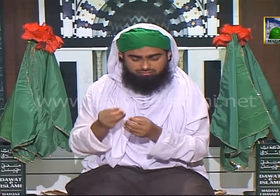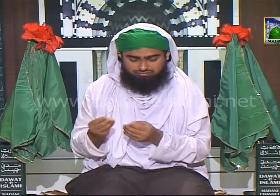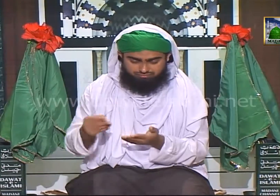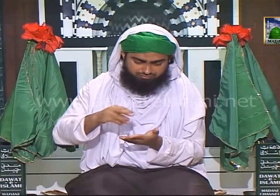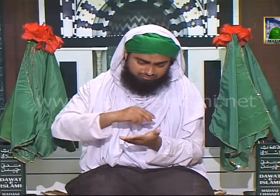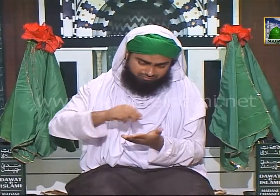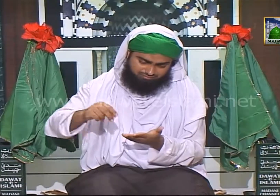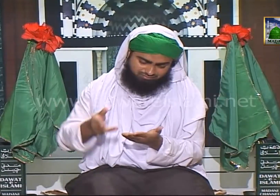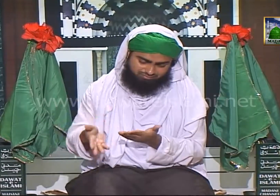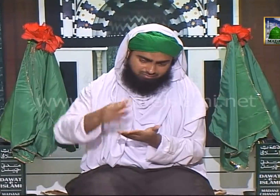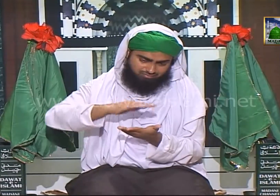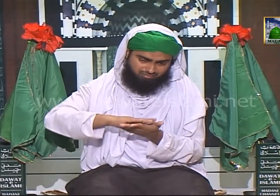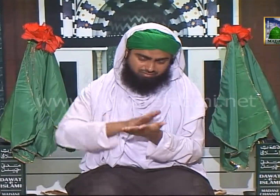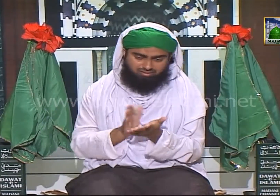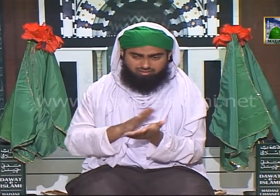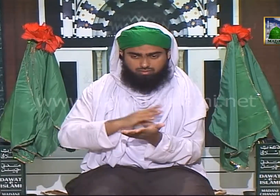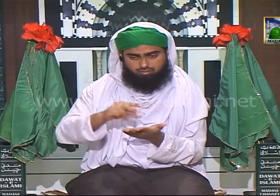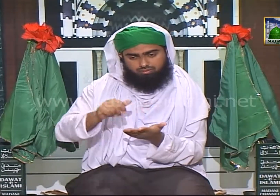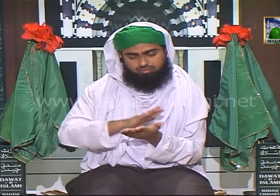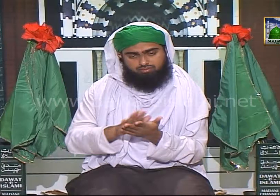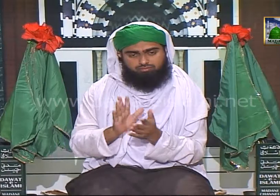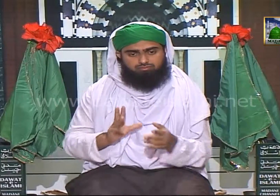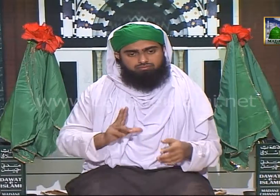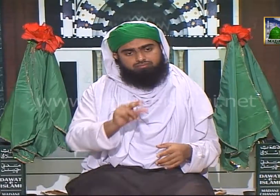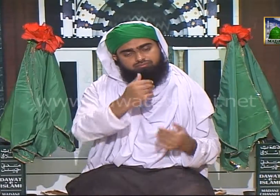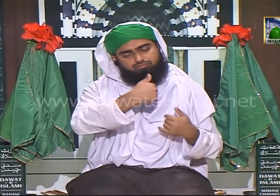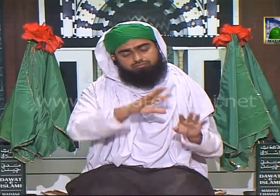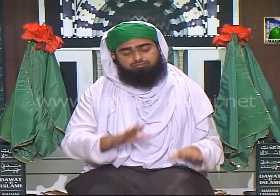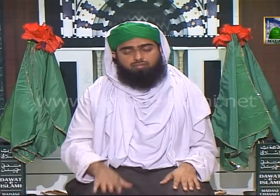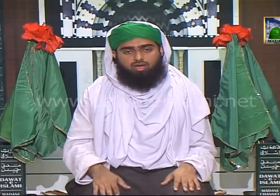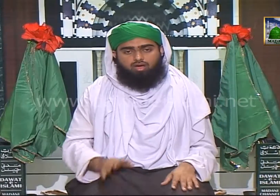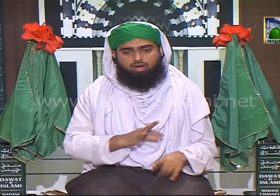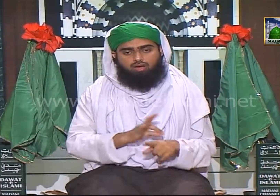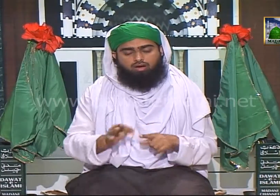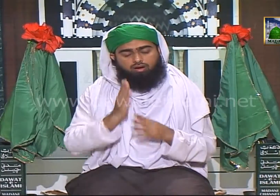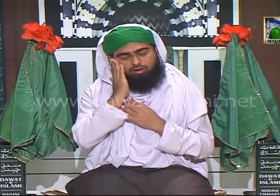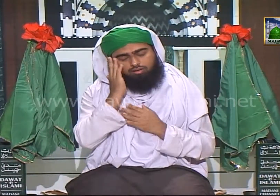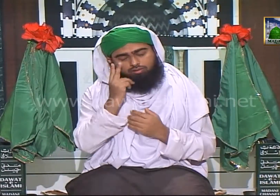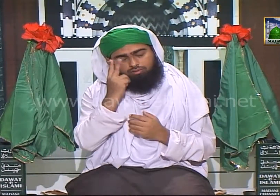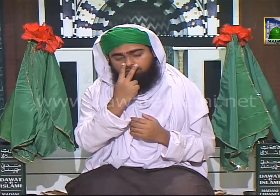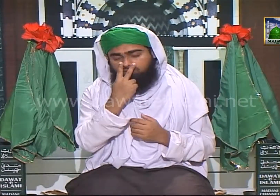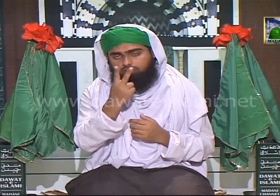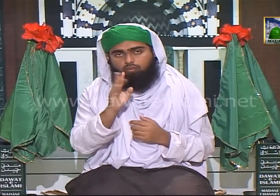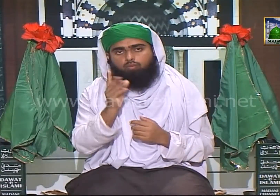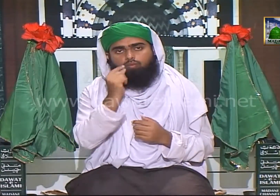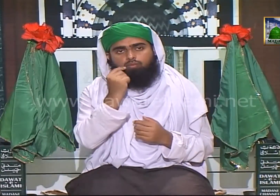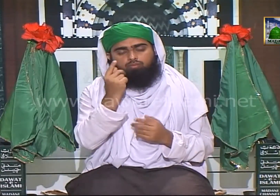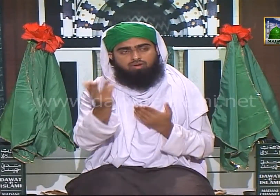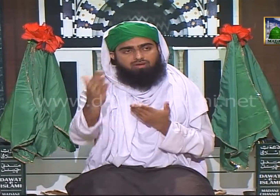ہے, کھرچ لی مٹی ڈال دی. پھر جب رات کو سوئے تو خواب دیکھا کہ کوئی کہہ رہا ہے کہ ہاں تھوڑی